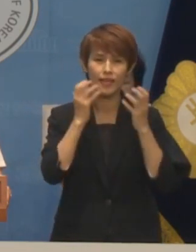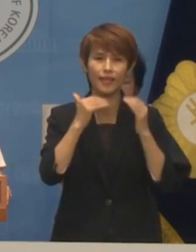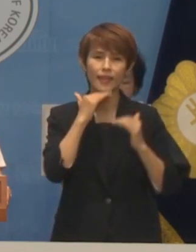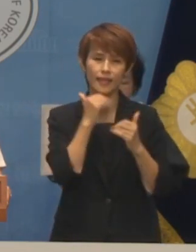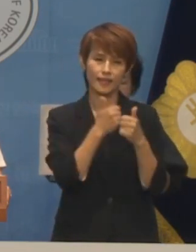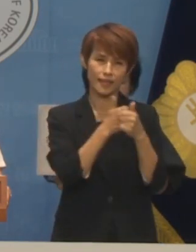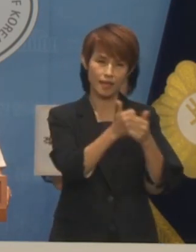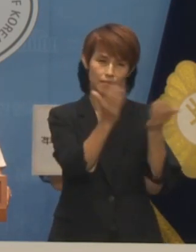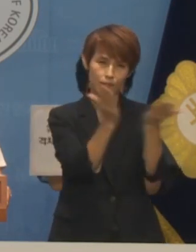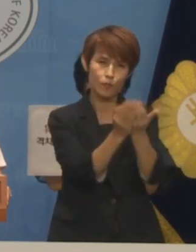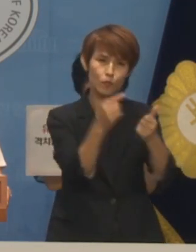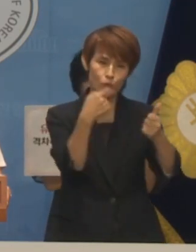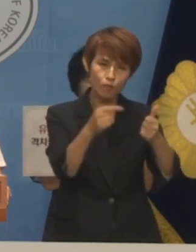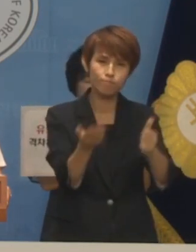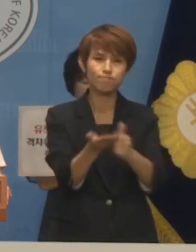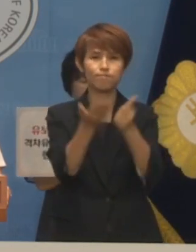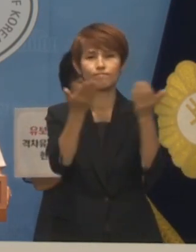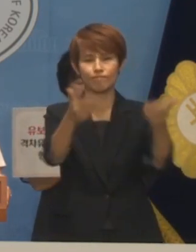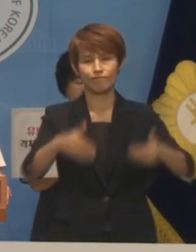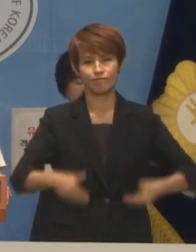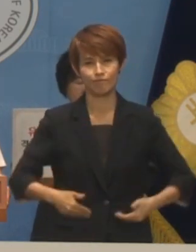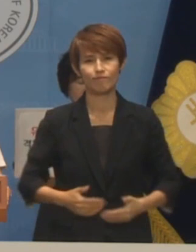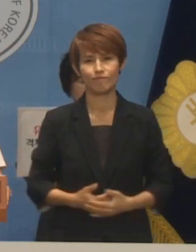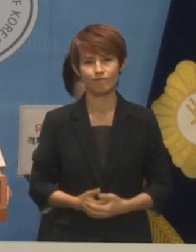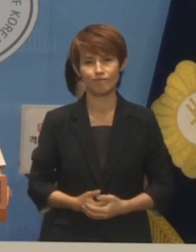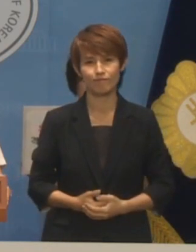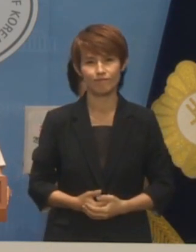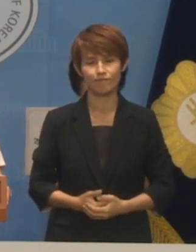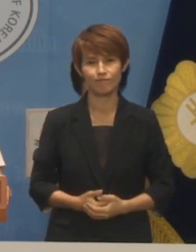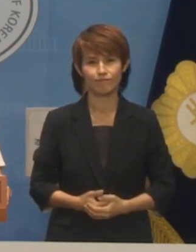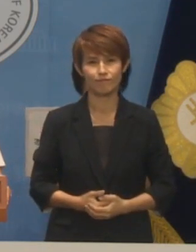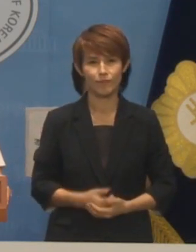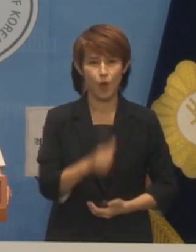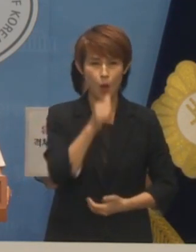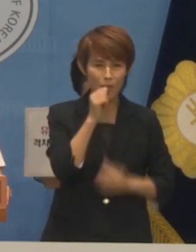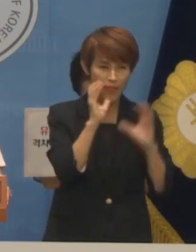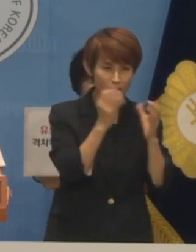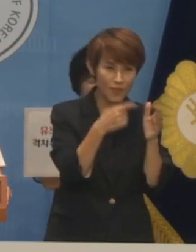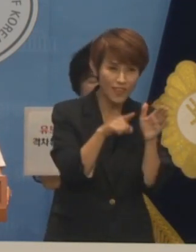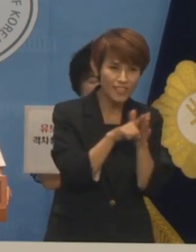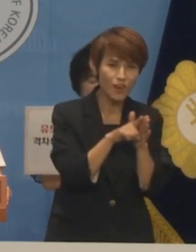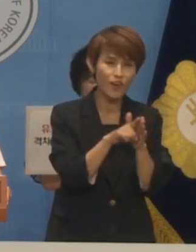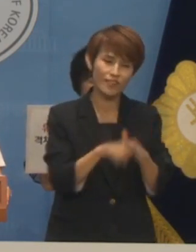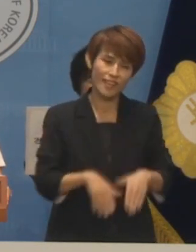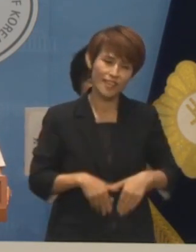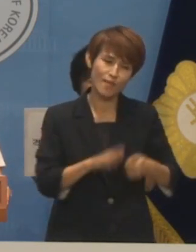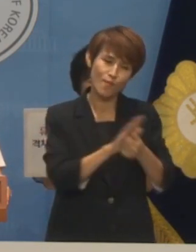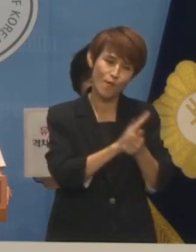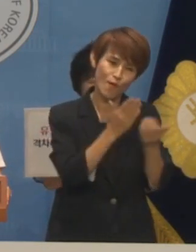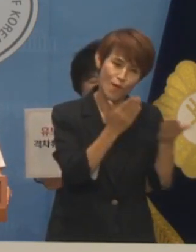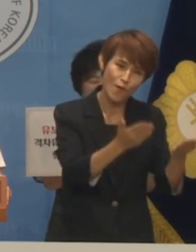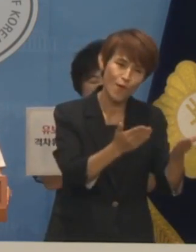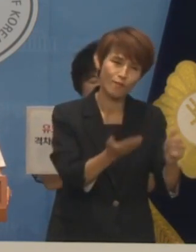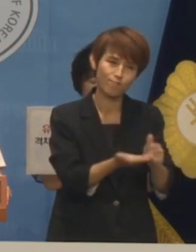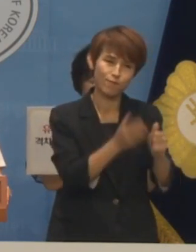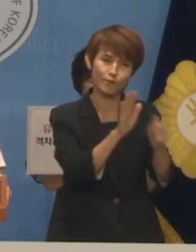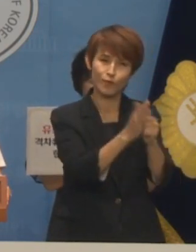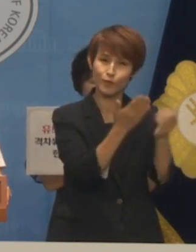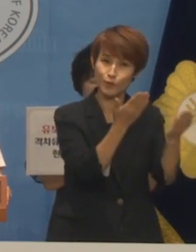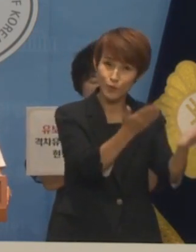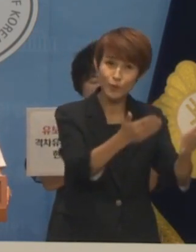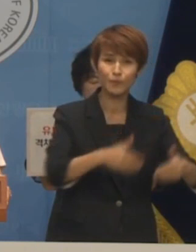맞춤형 교육과 보육을 제공해야 한다. 영아들을 위한 따뜻한 보육과 든든한 양육 지원